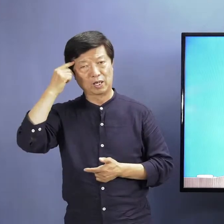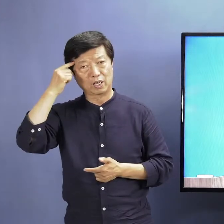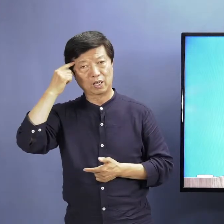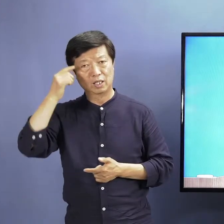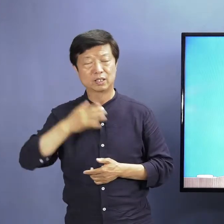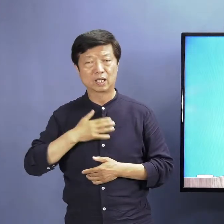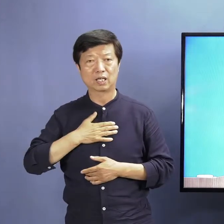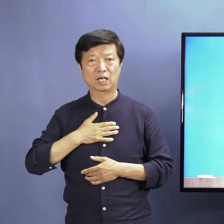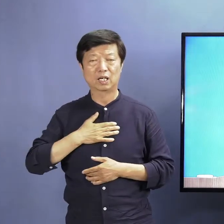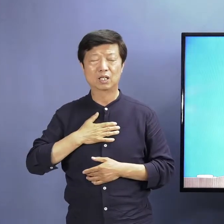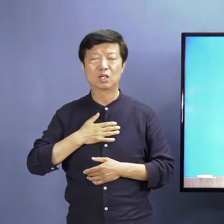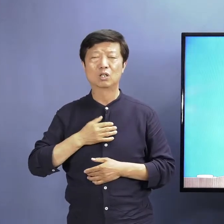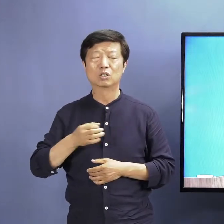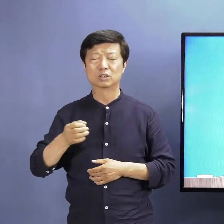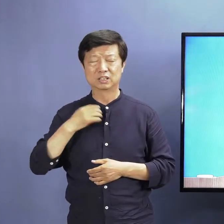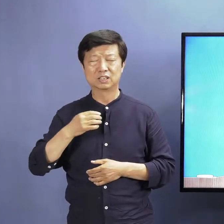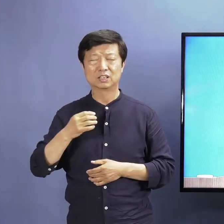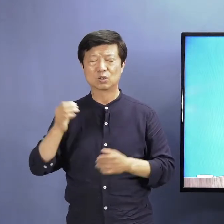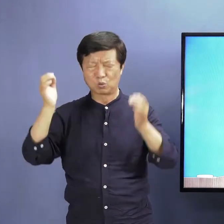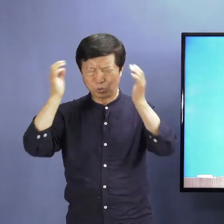생생하게 고난을 그대로 받아들이는 거예요.